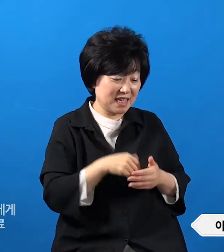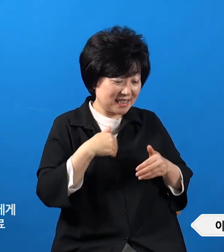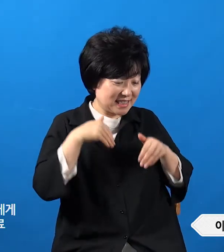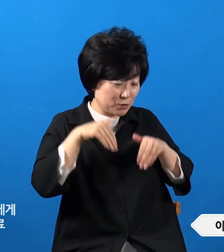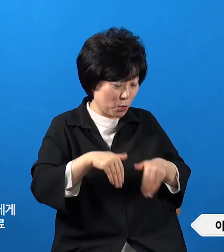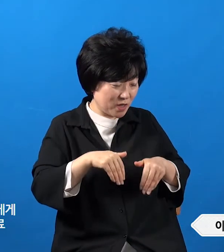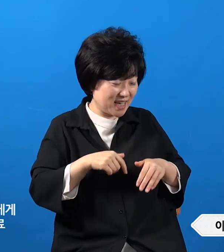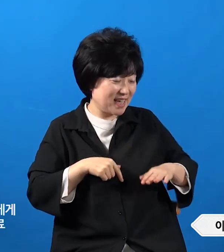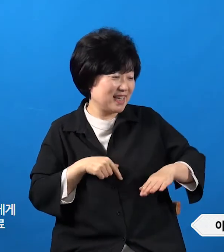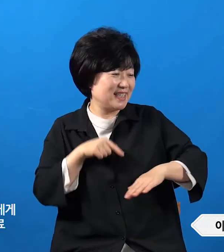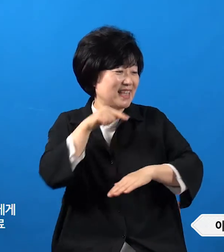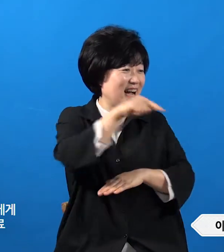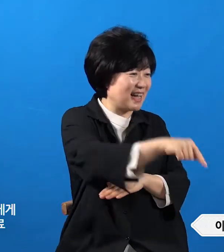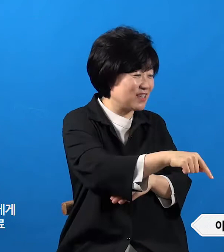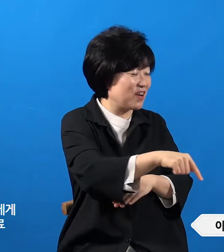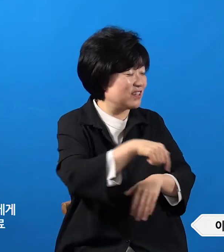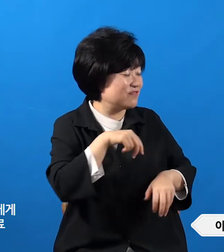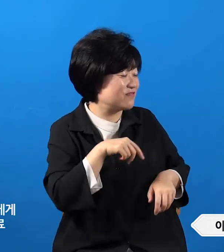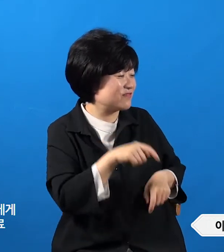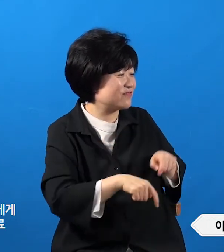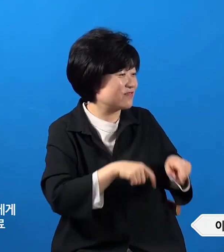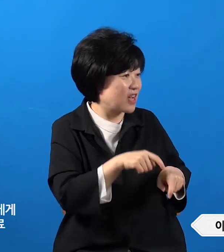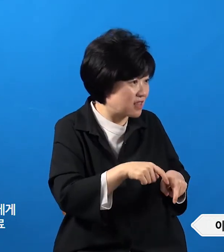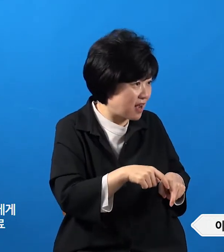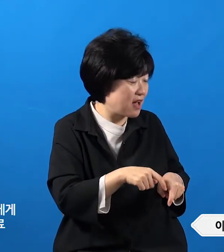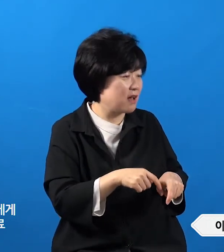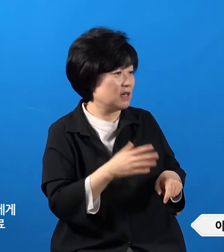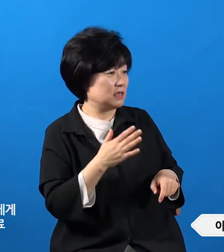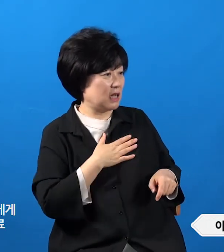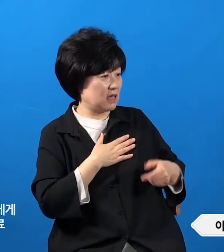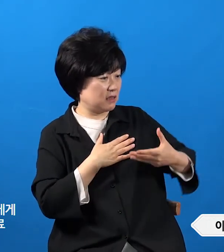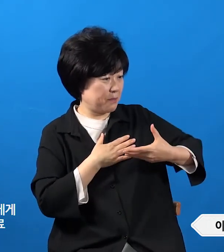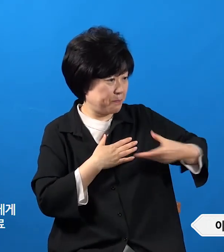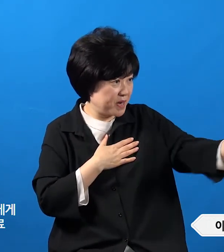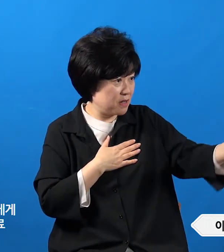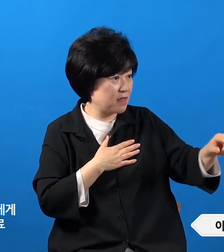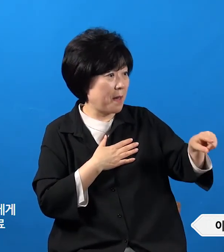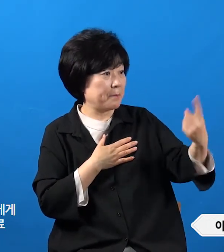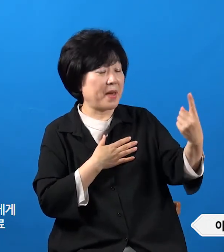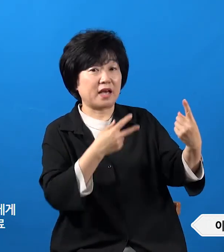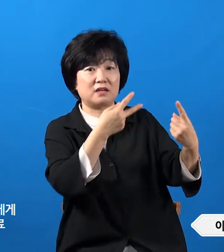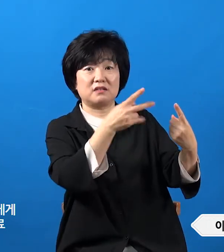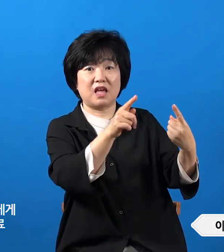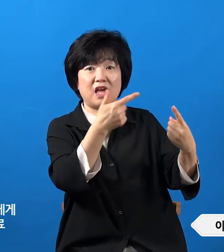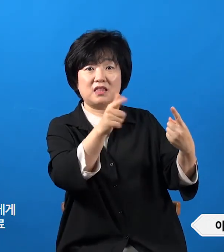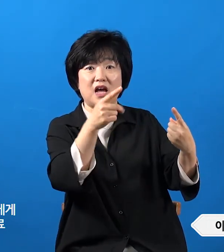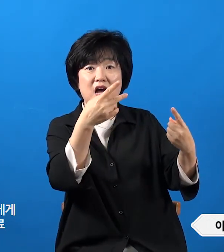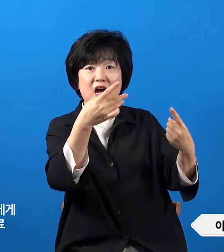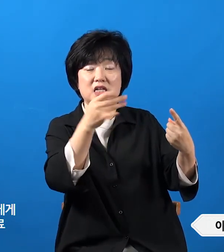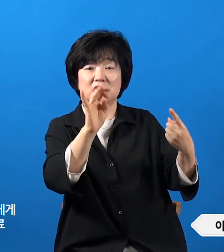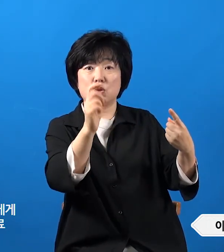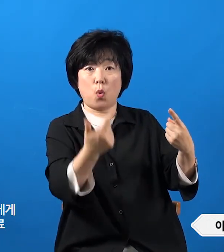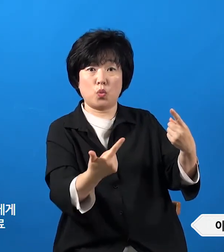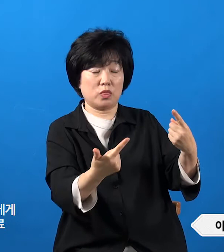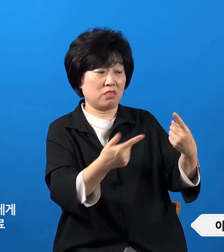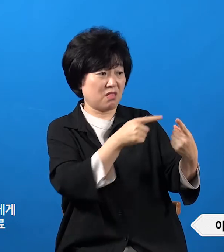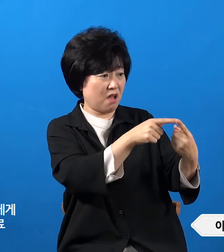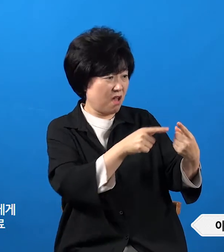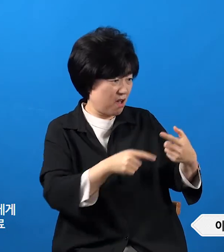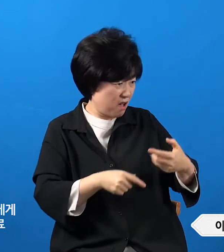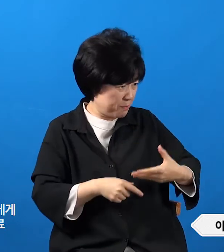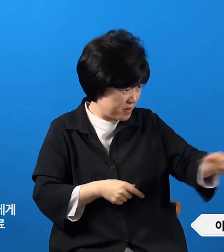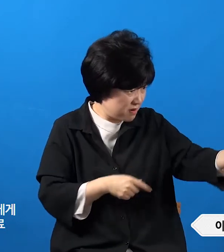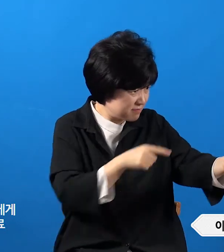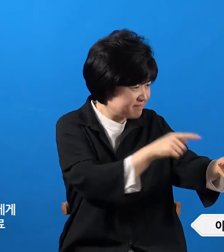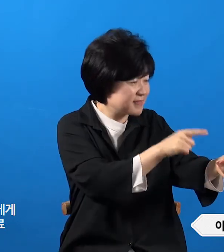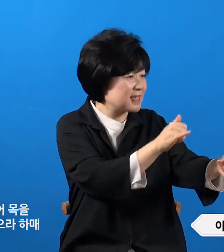그 종이 나가서 자기에게 100데나리온 빚진 동료 한 사람을 만나 붙들어 목을 잡고 이르되